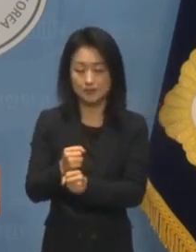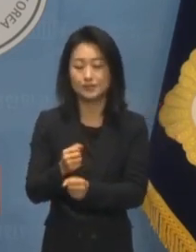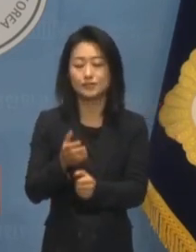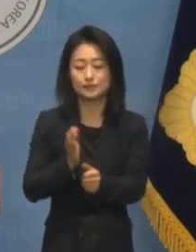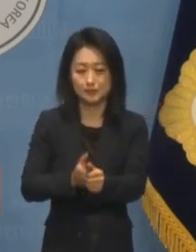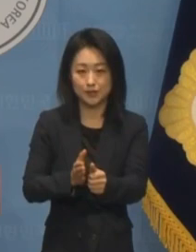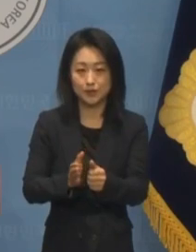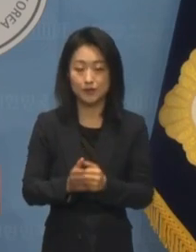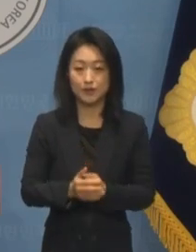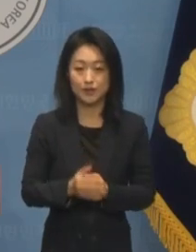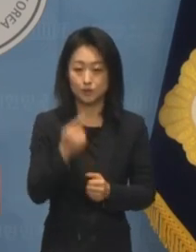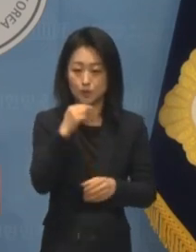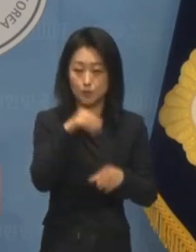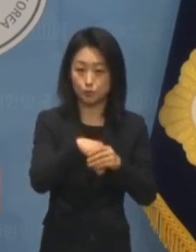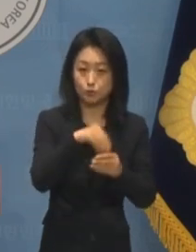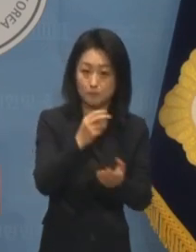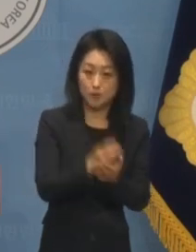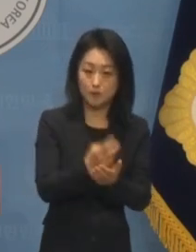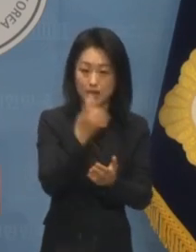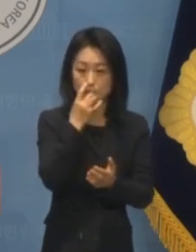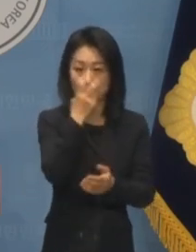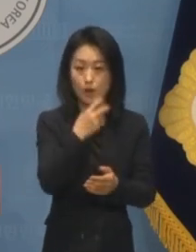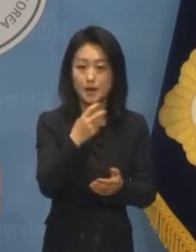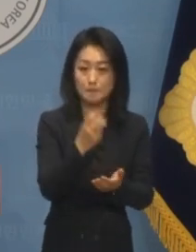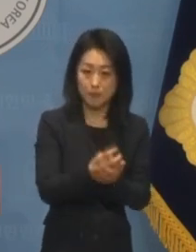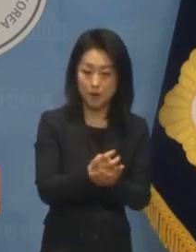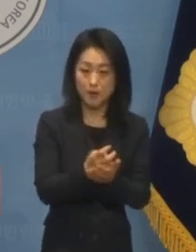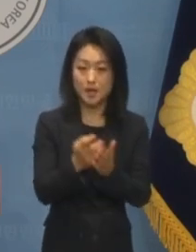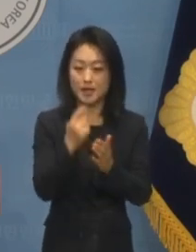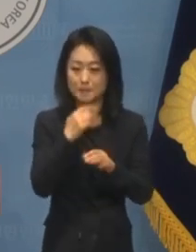노란봉투법과 양곡관리법, 민주유공자법,